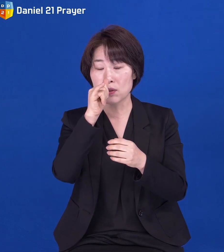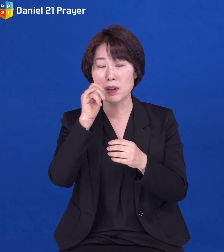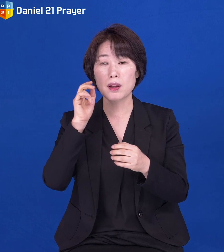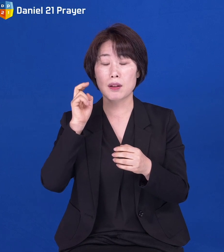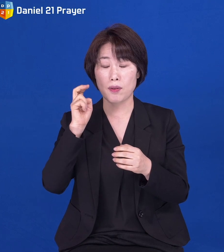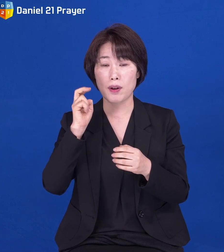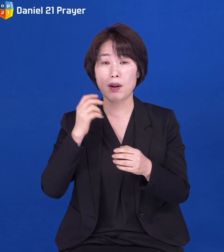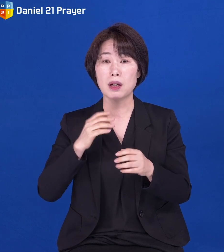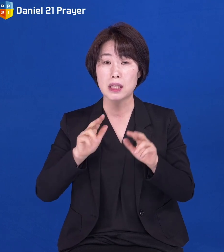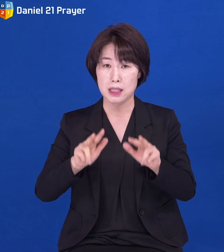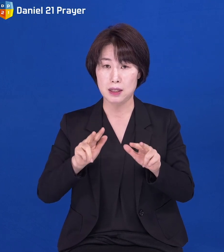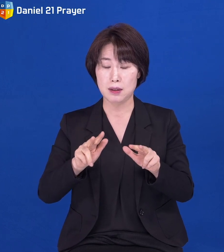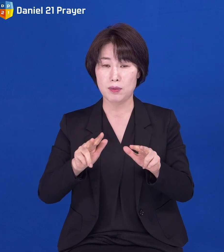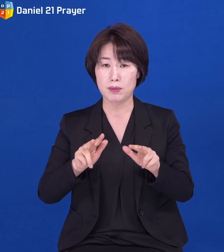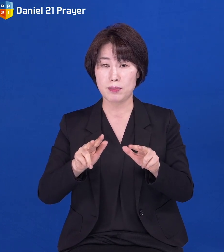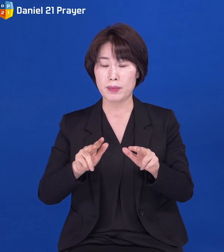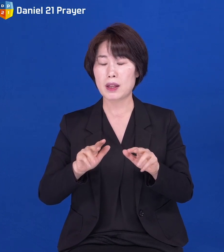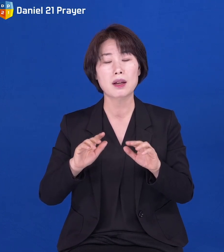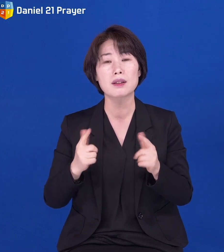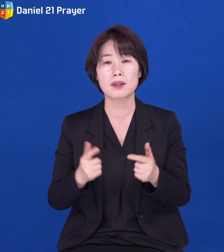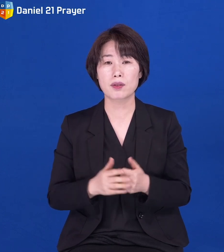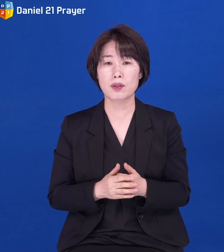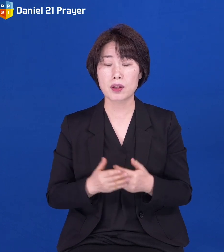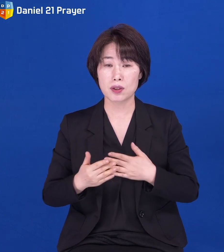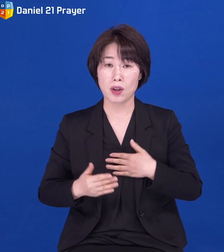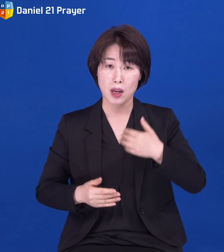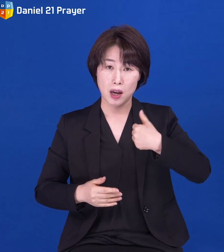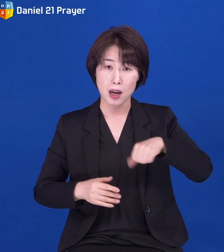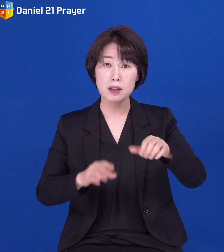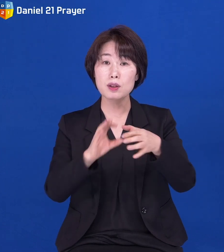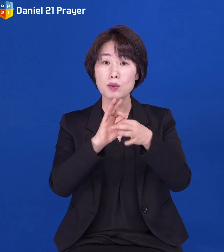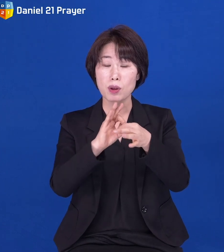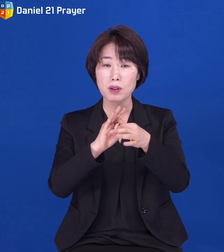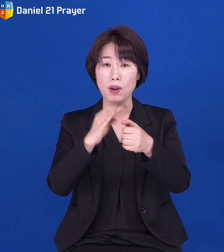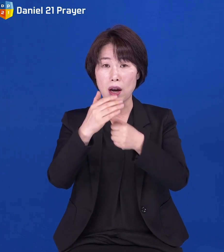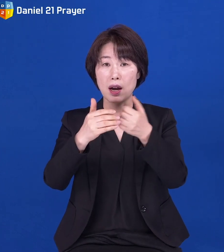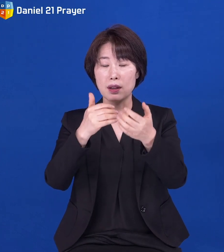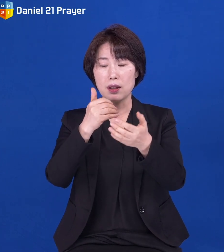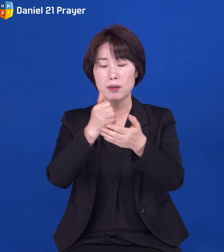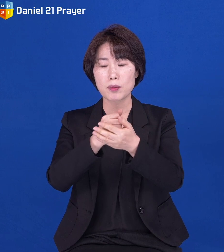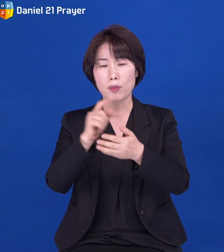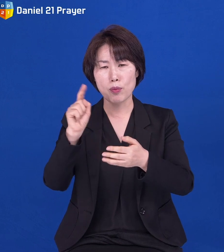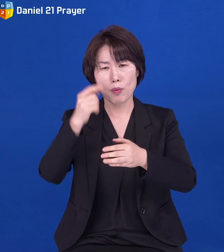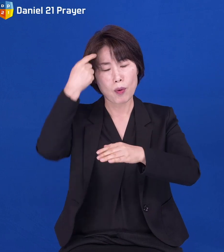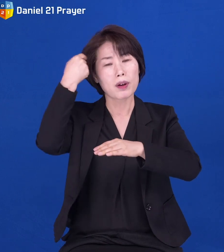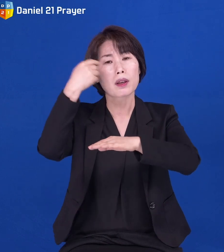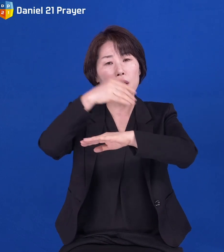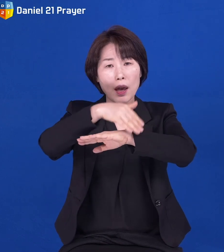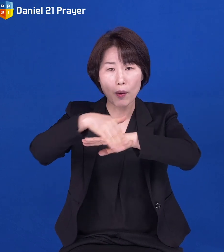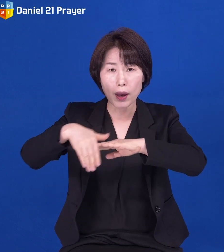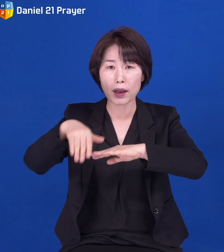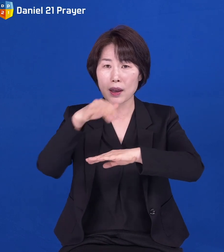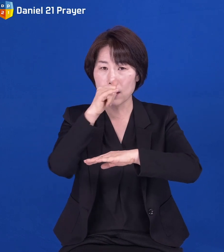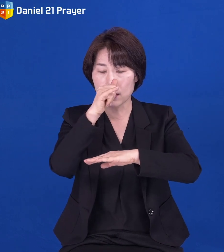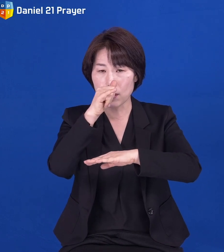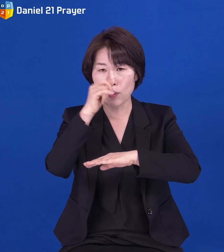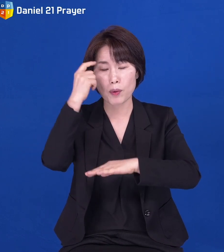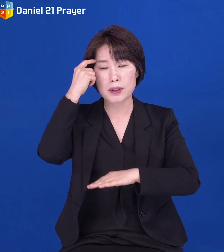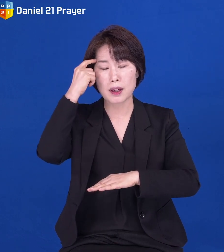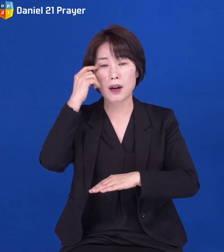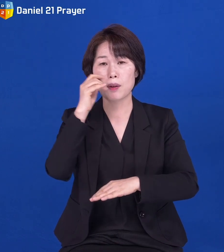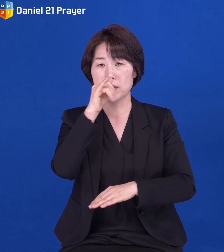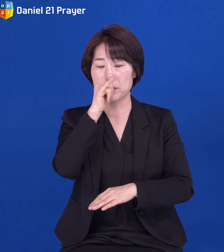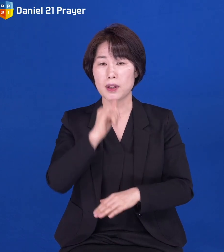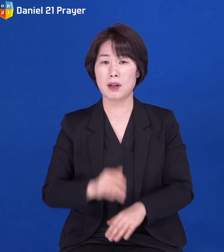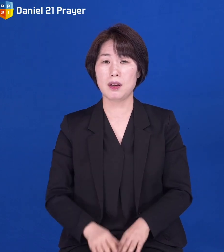건데요. 저는 저희 미니를 통해서 하나님이 뭔가 계획이 있으신가 보다. 저는 이렇게 생각했거든요.